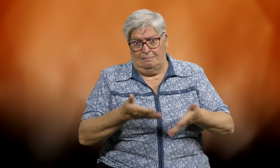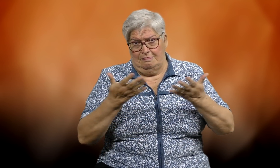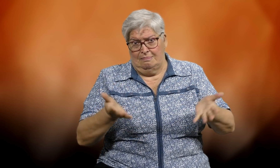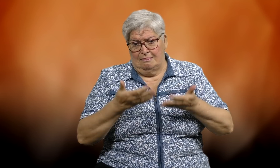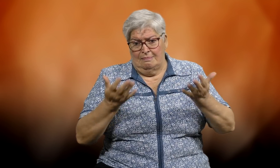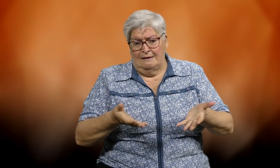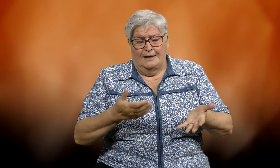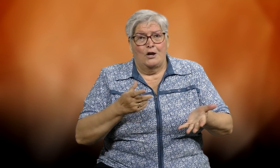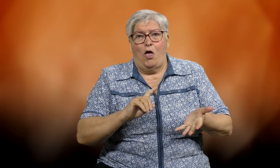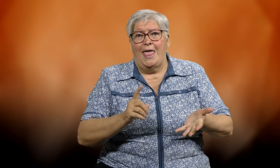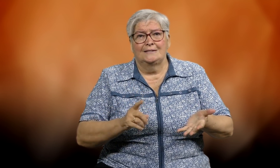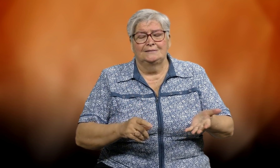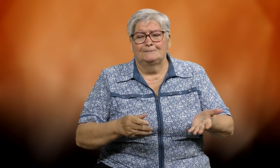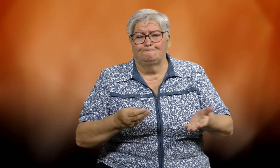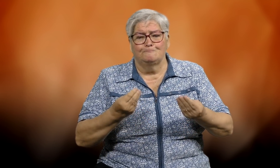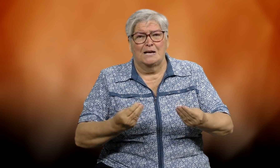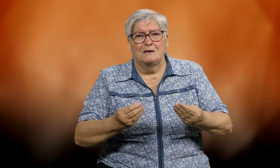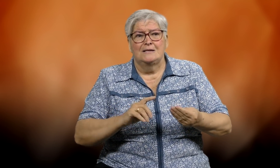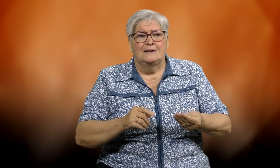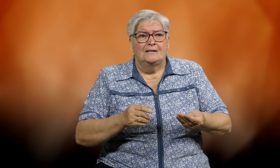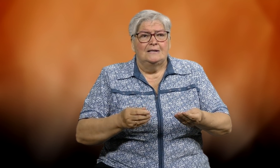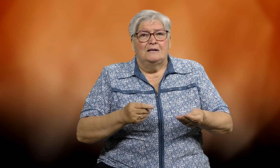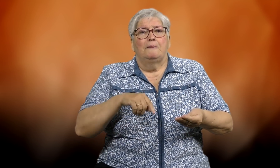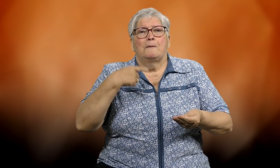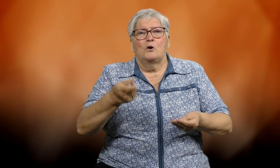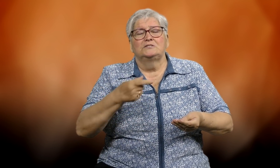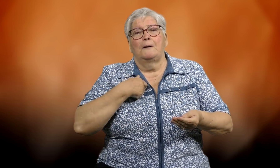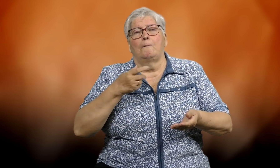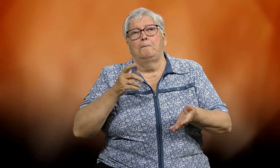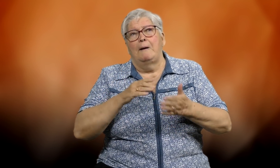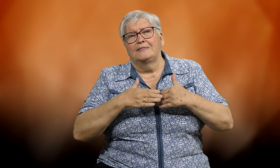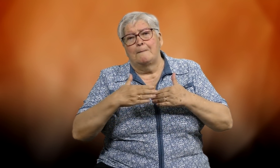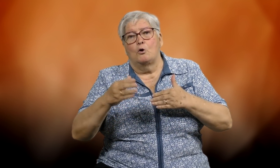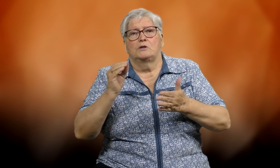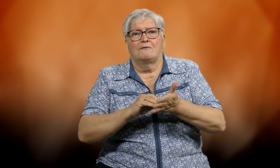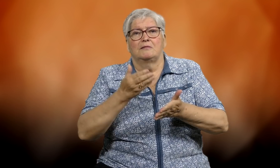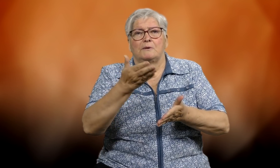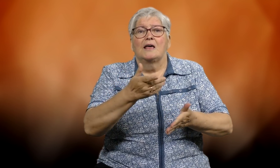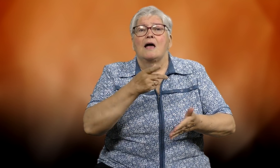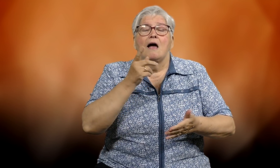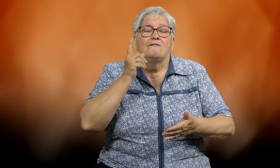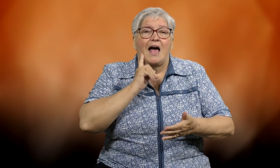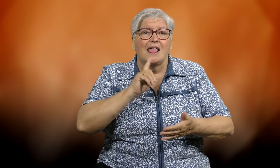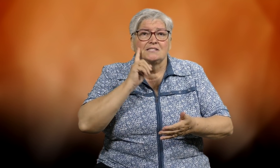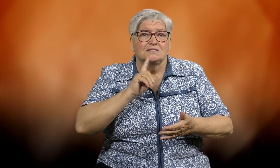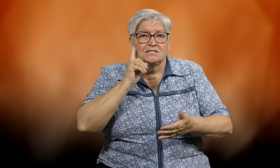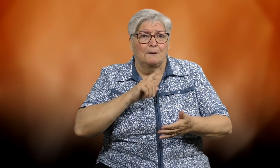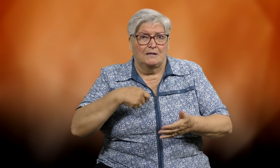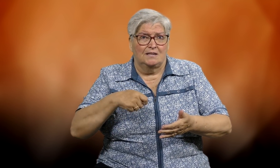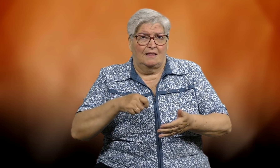senyor Juan Luis Marroquín, vam pensar què podíem fer, ja que no hi havia res fet, no teníem tampoc idea. I també